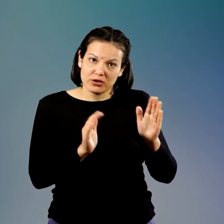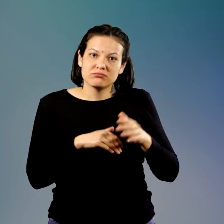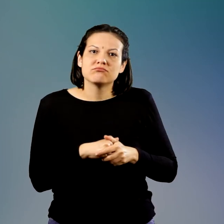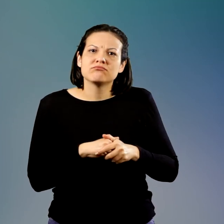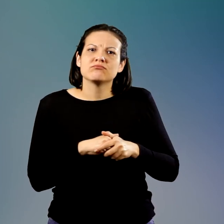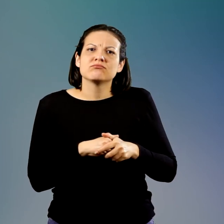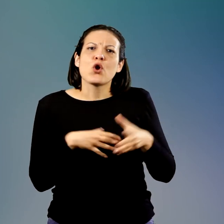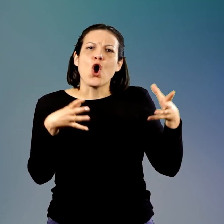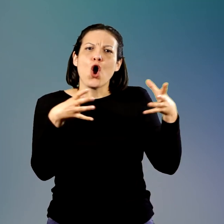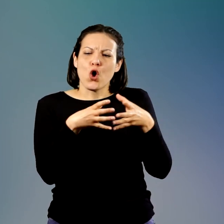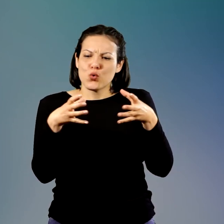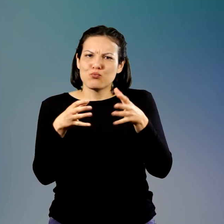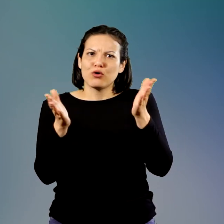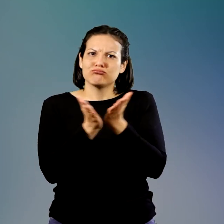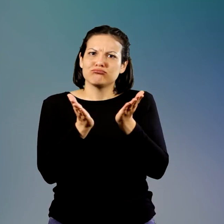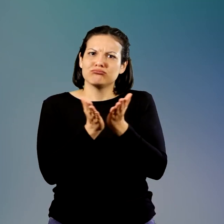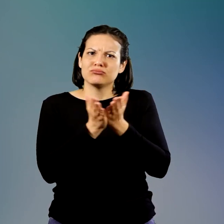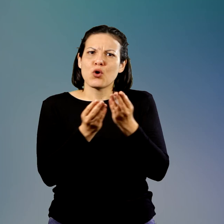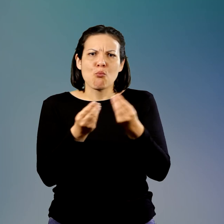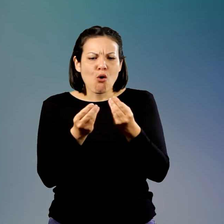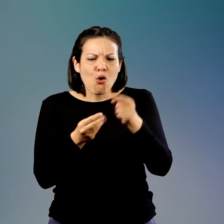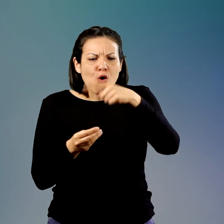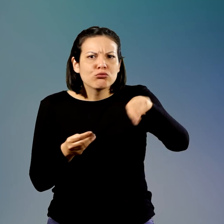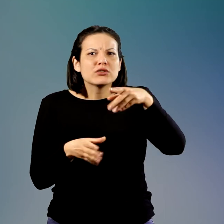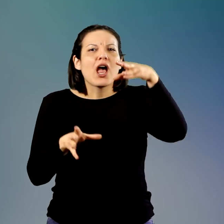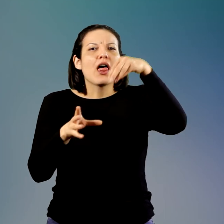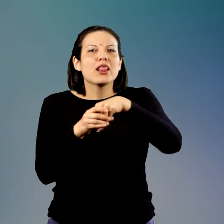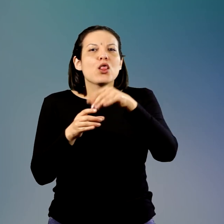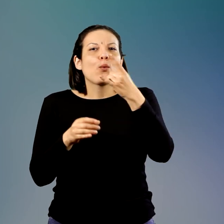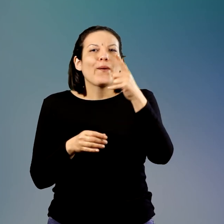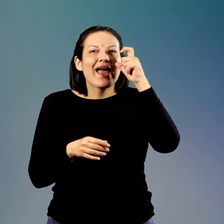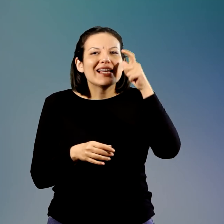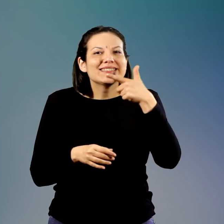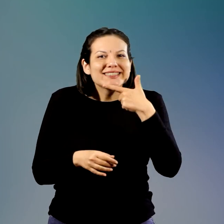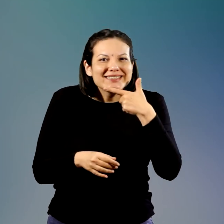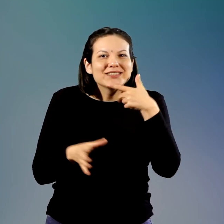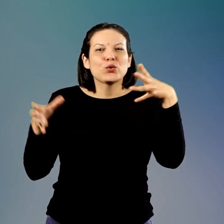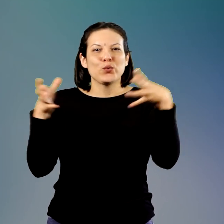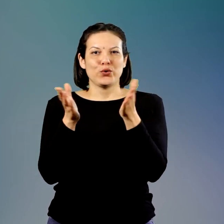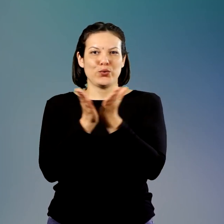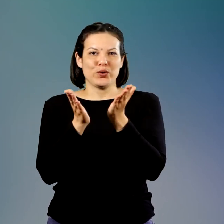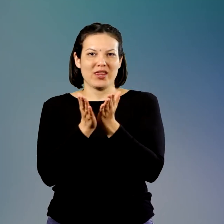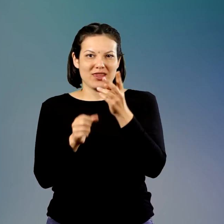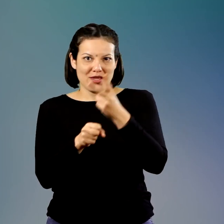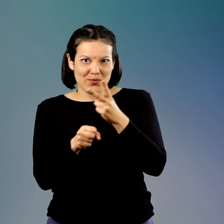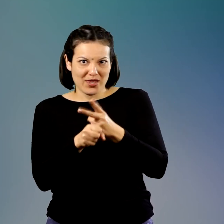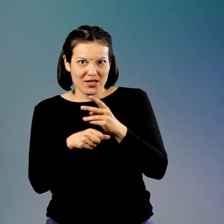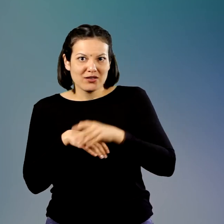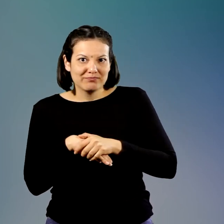por otro lado buena parte de los estudiantes integraban la ues unión de estudiantes